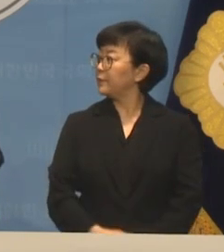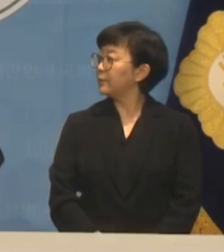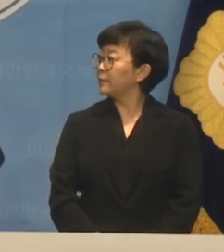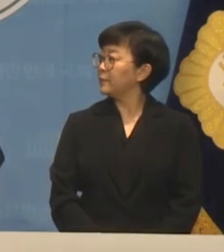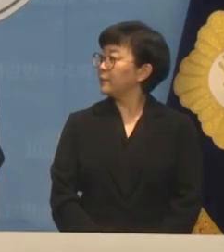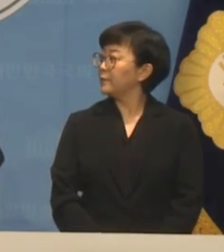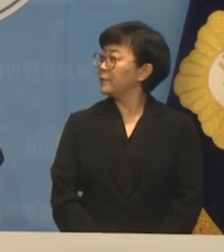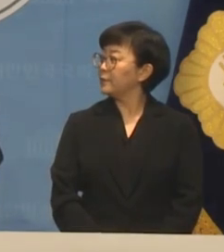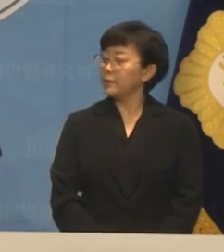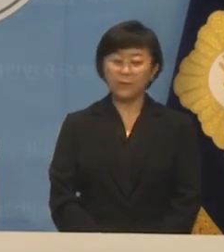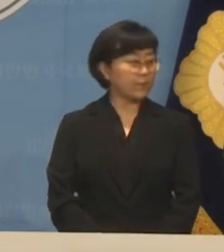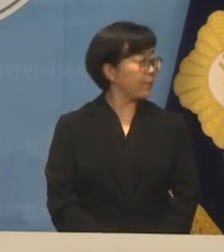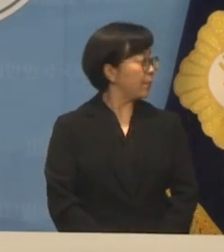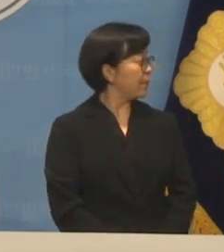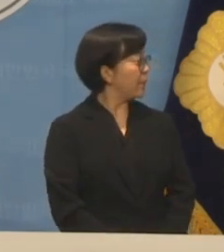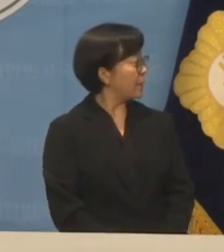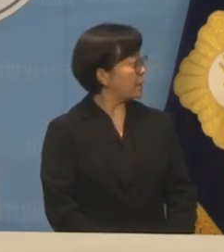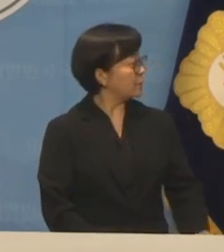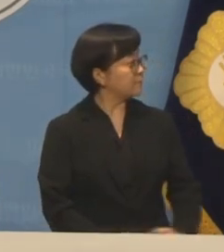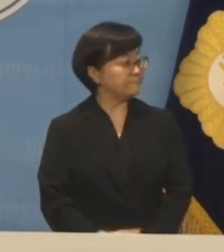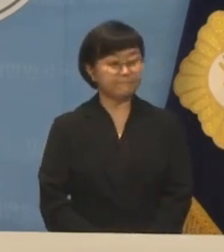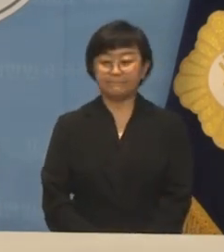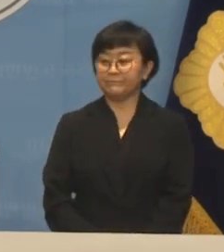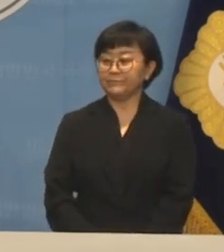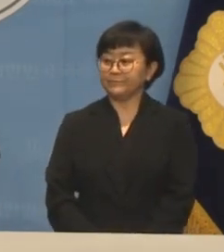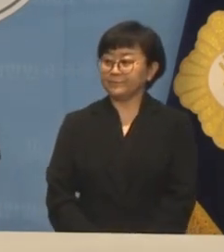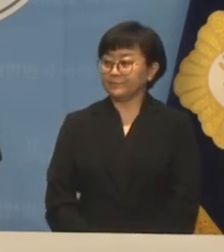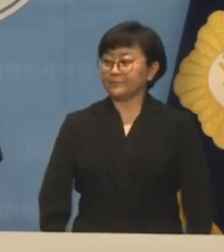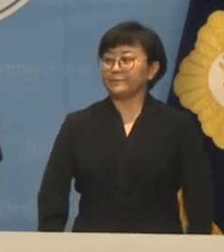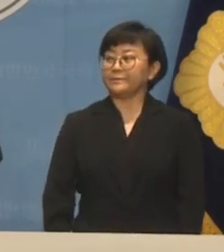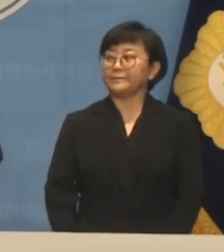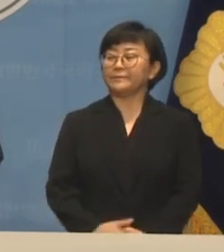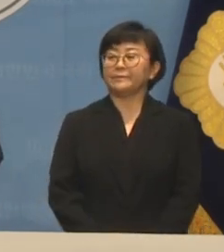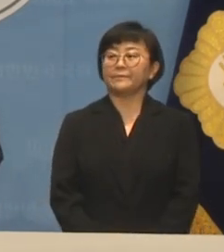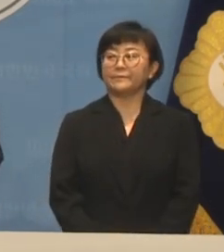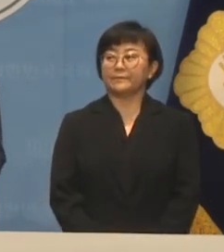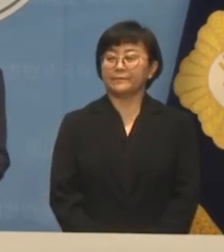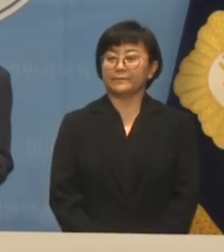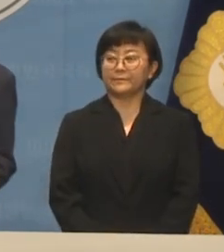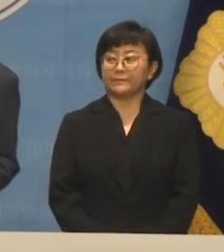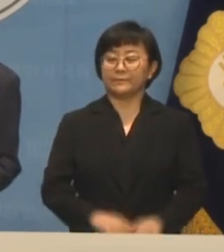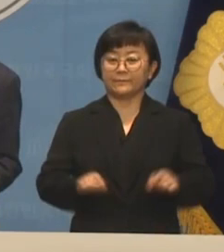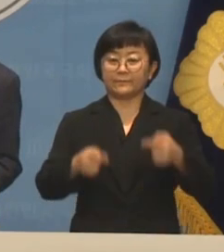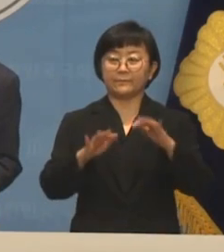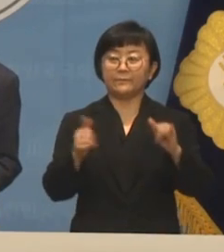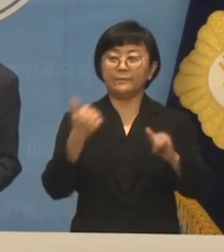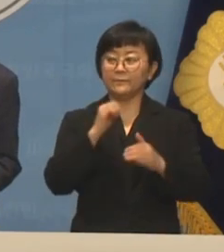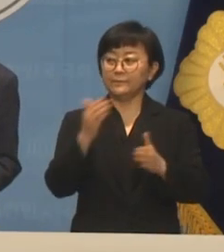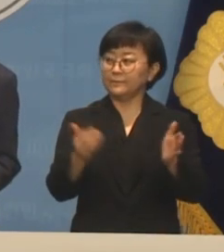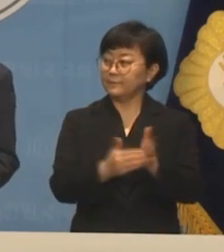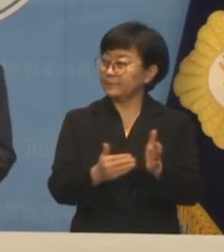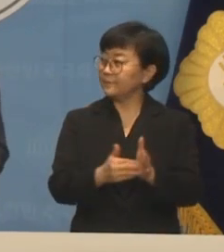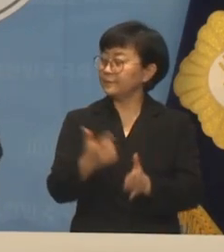안 계신가요? 저쪽이시죠? 그렇습니다. 그럼 참석자 소개는 제가 다 한